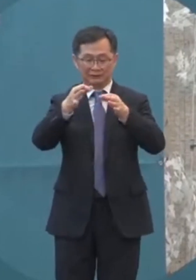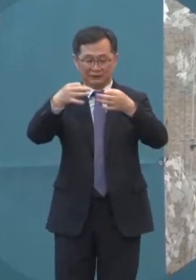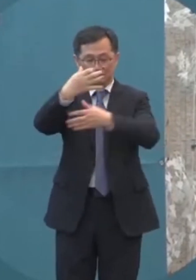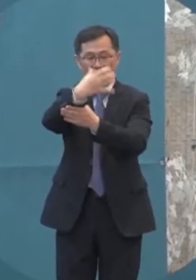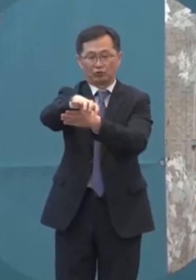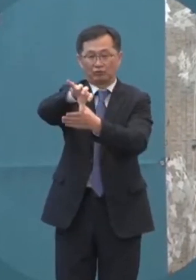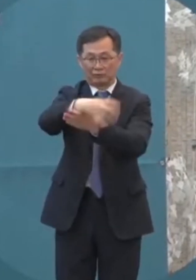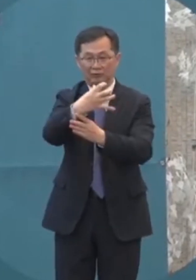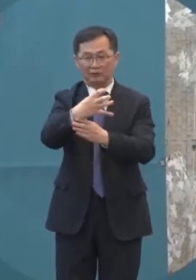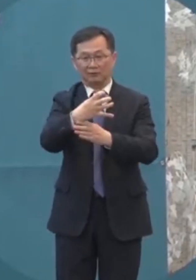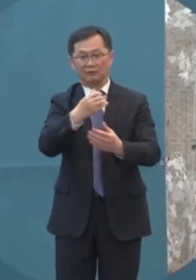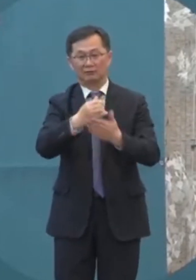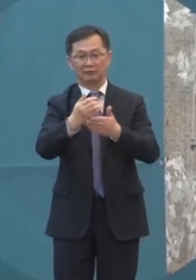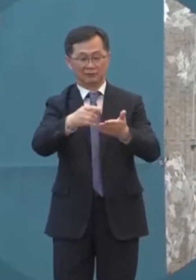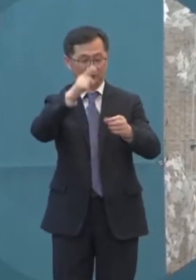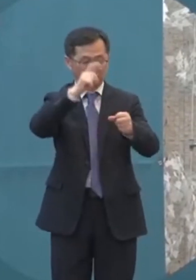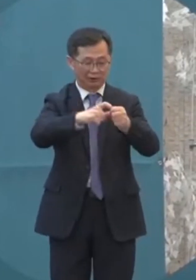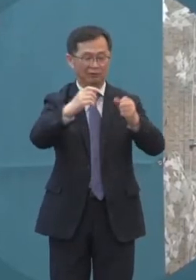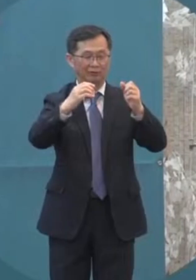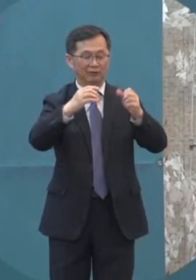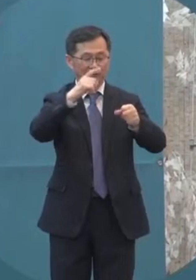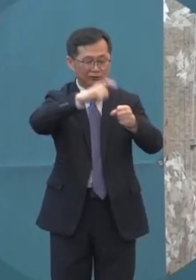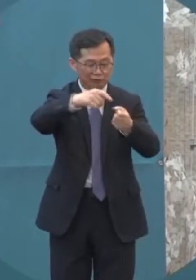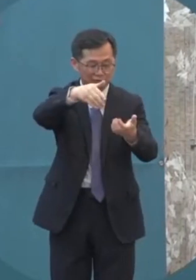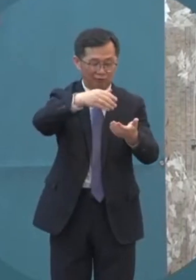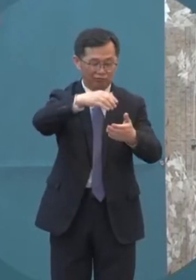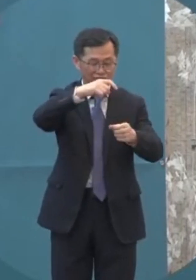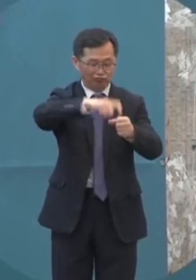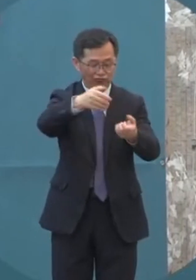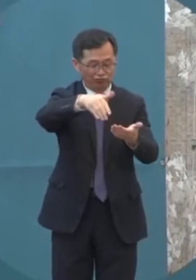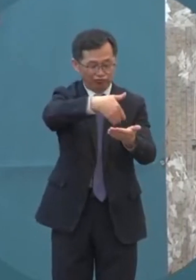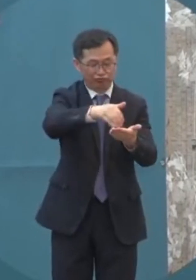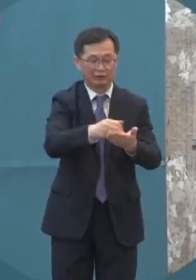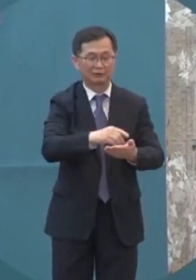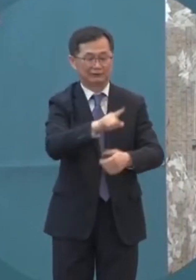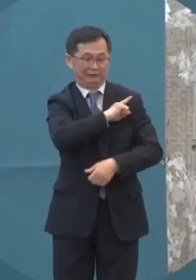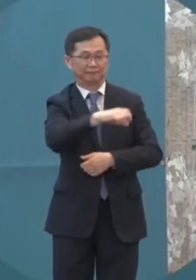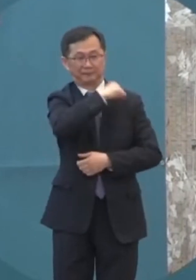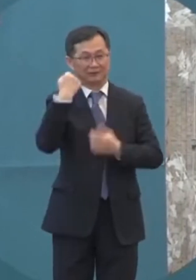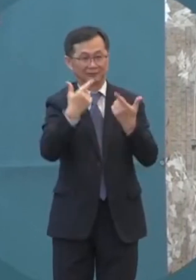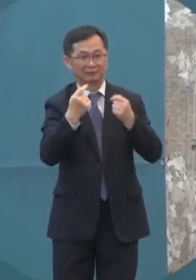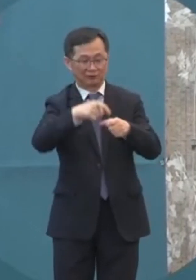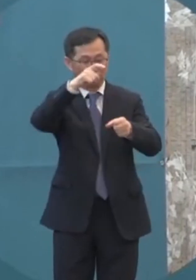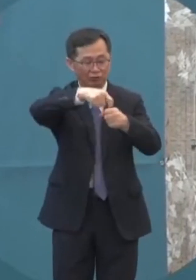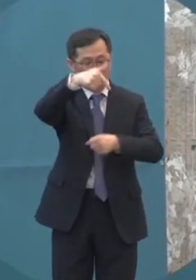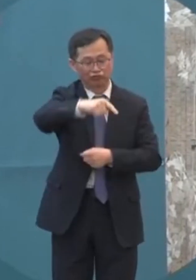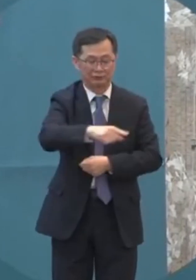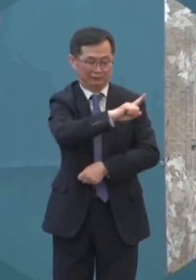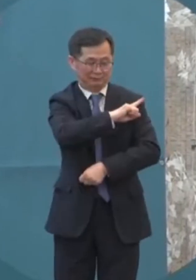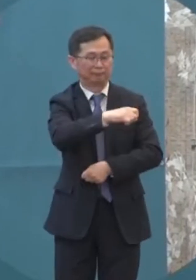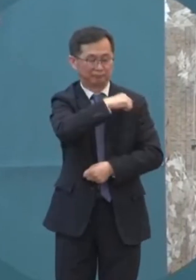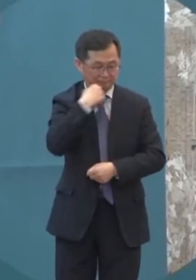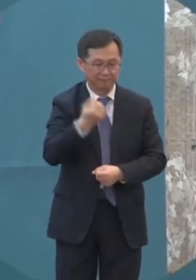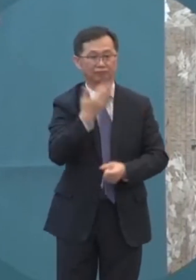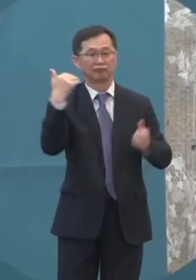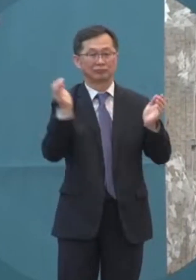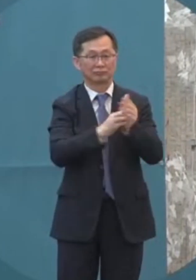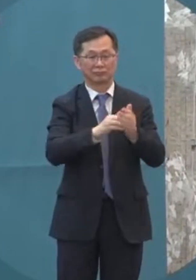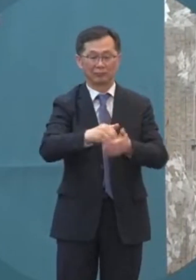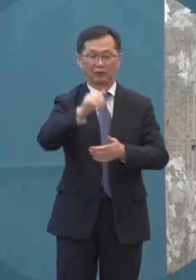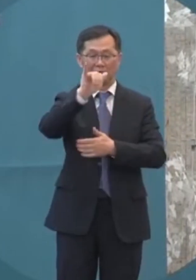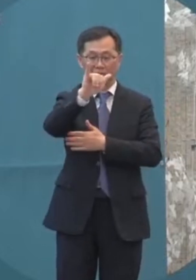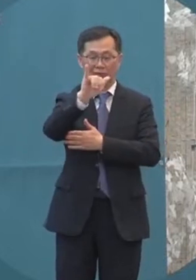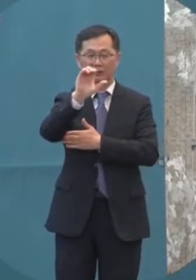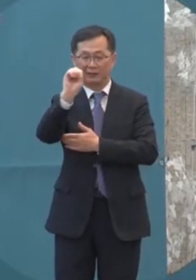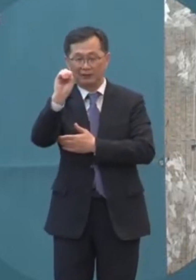집이 떡국이 제일 맛있었어요. 그래가지고 늘 거기서 떡국을 먹었는데 YS